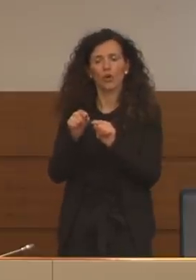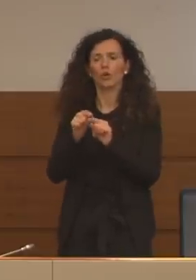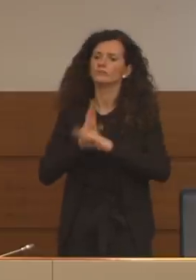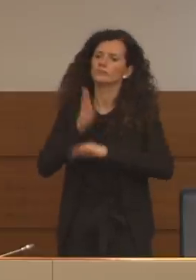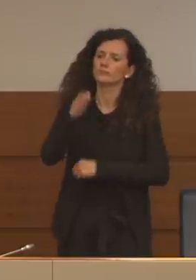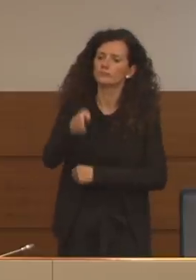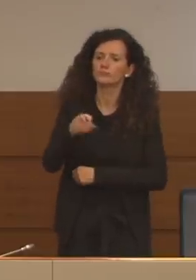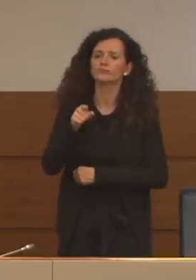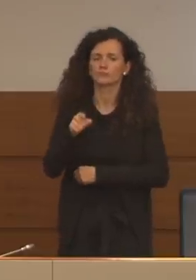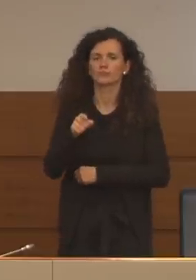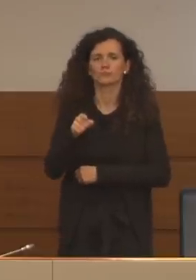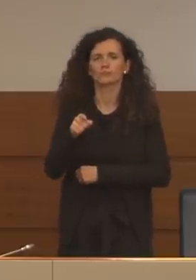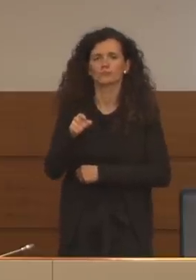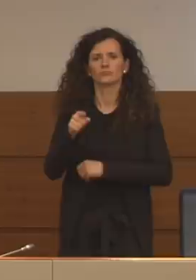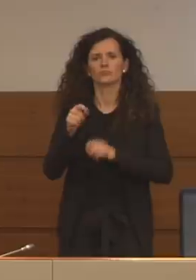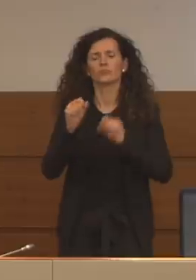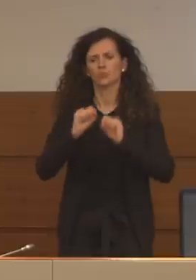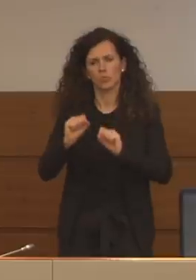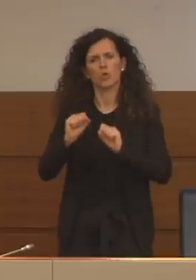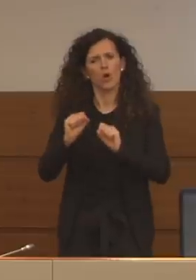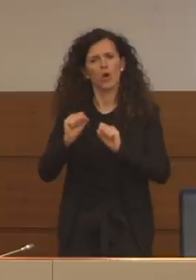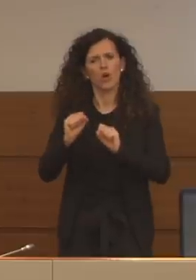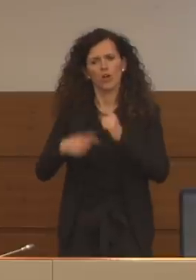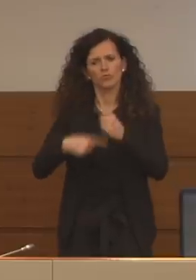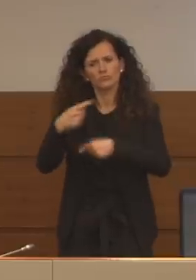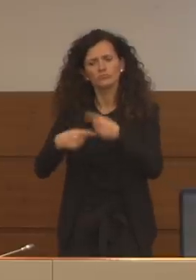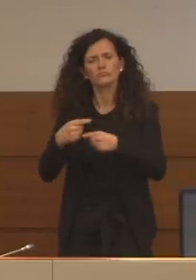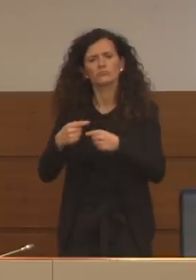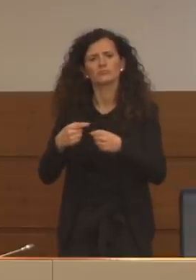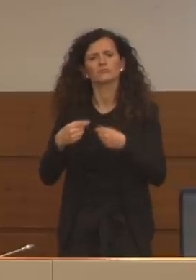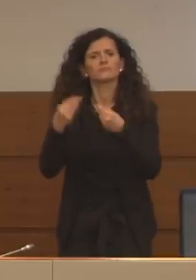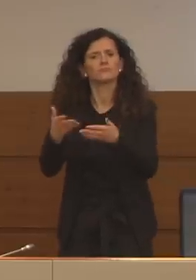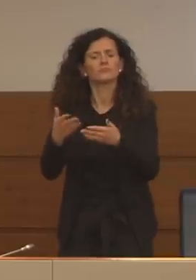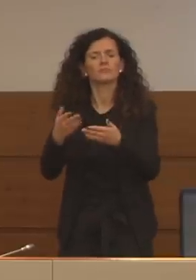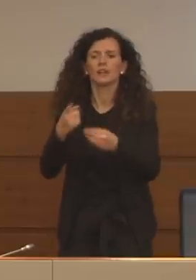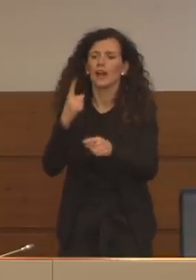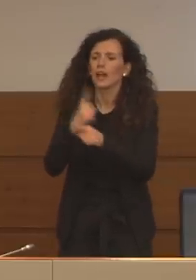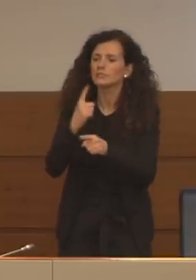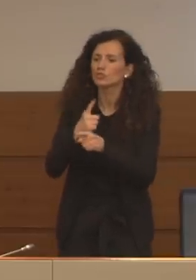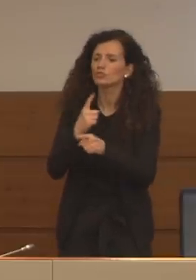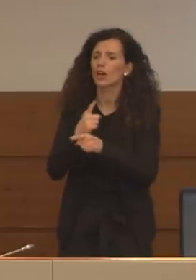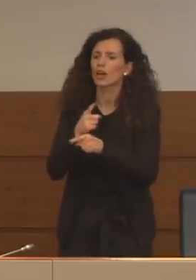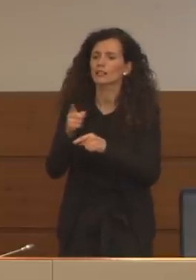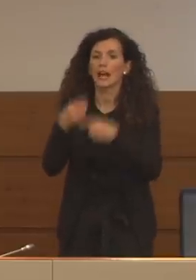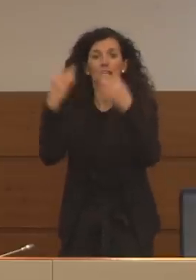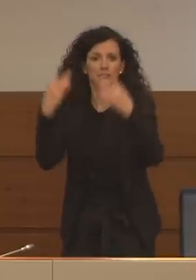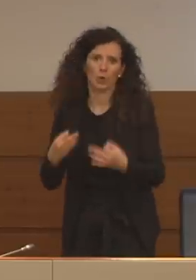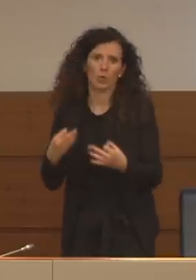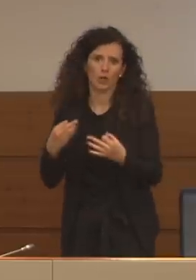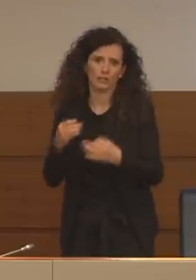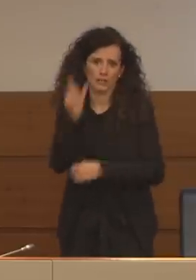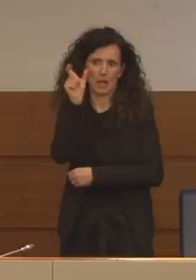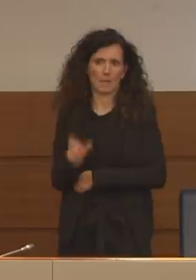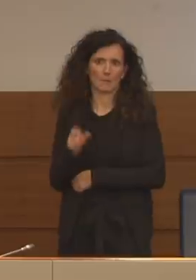sarà garantita ancora di più l'esigenza della sicurezza